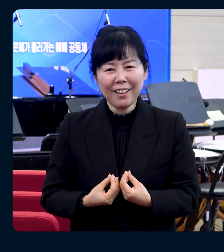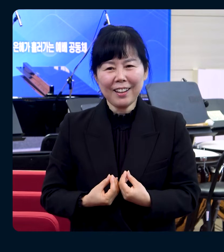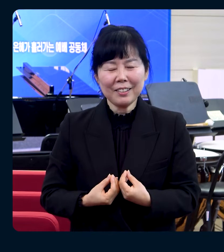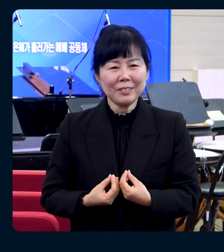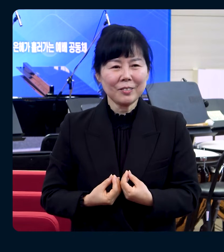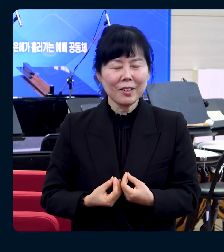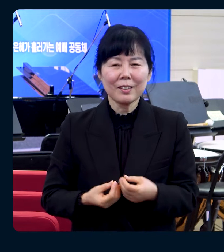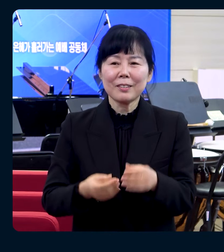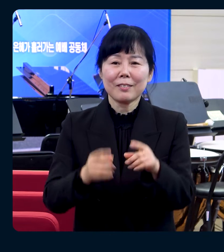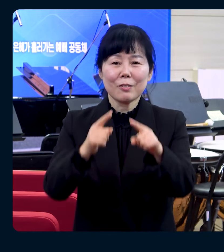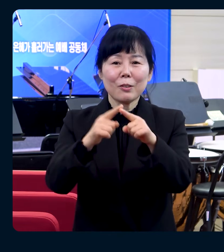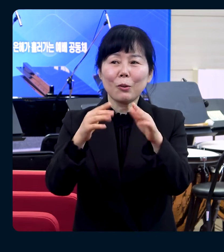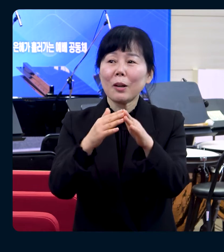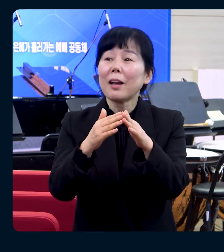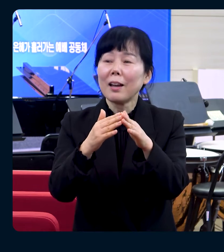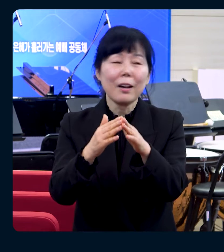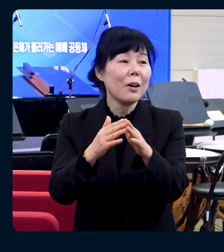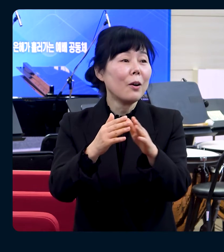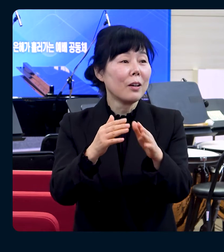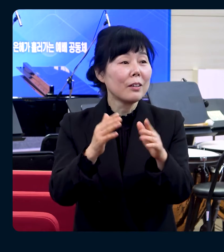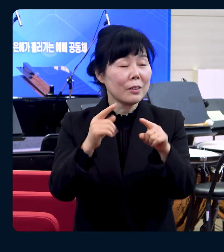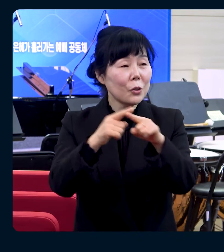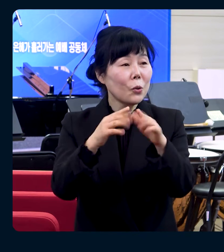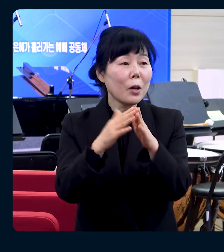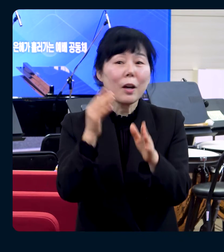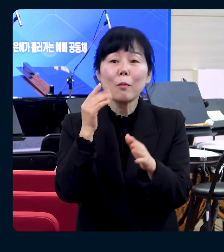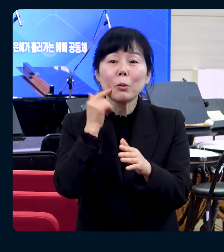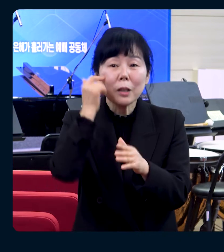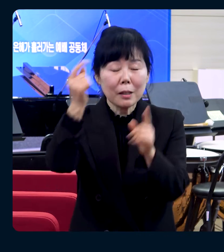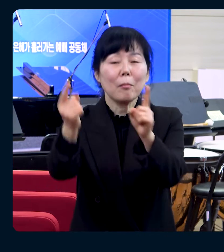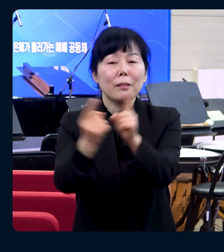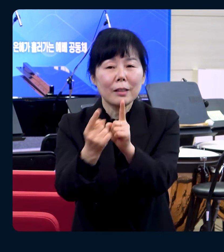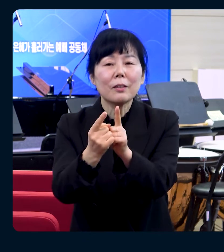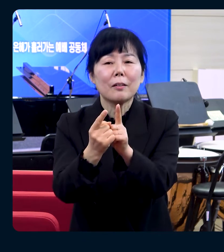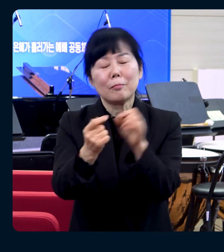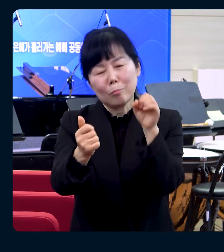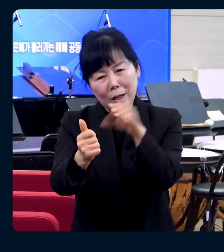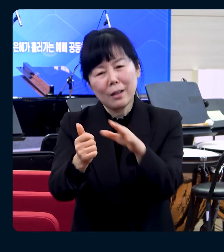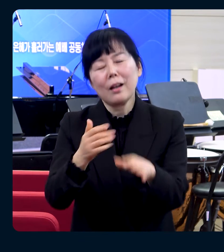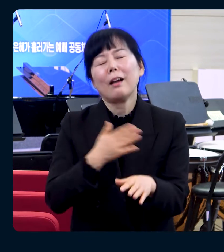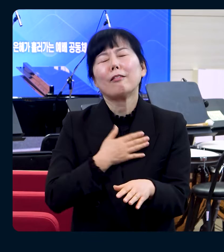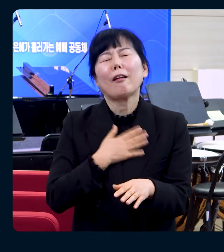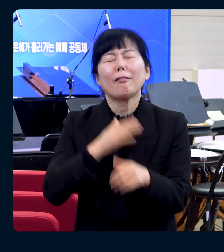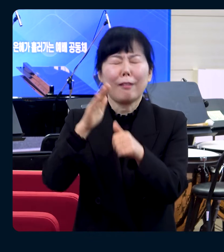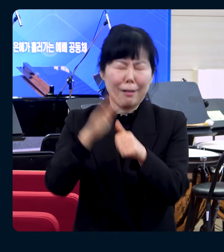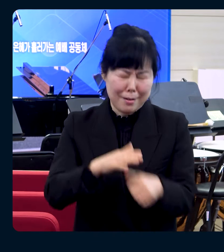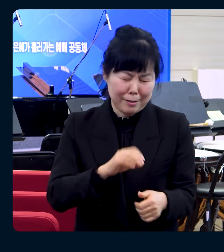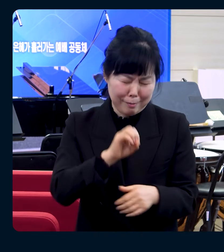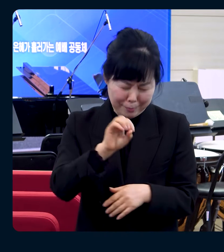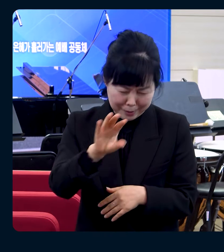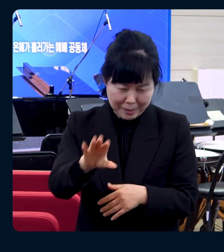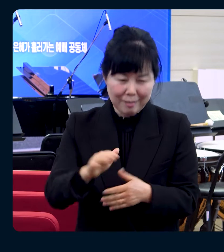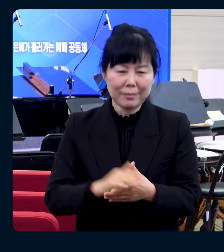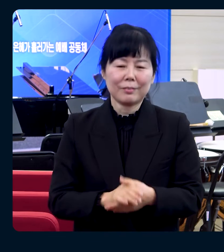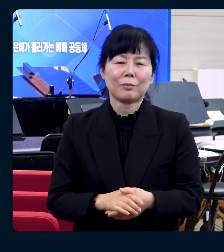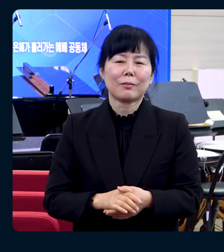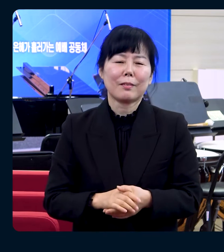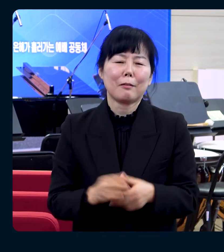마음인데 그래도 담임 목사님께는 보고는 해야 될 거 아니에요. 그래서 담임 목사님 찾아가서 말씀드렸대요. 목사님 죄송합니다.